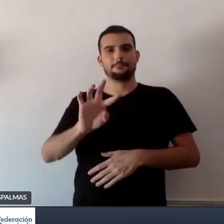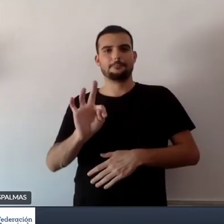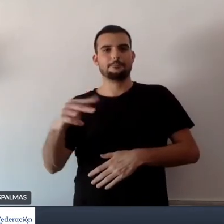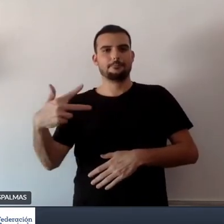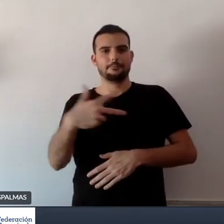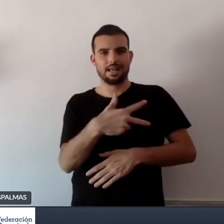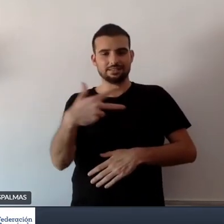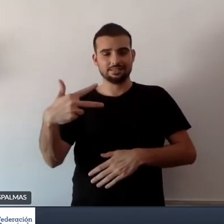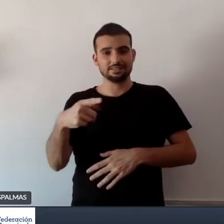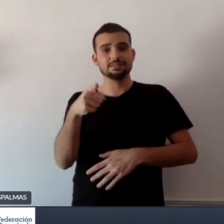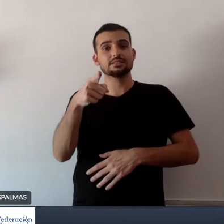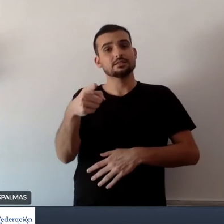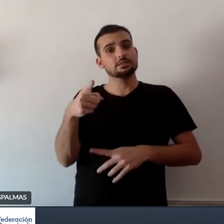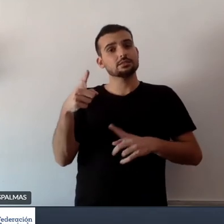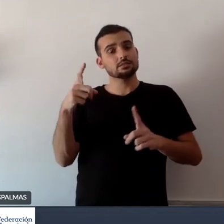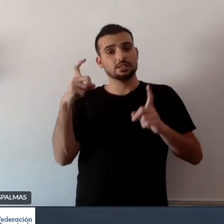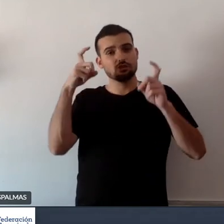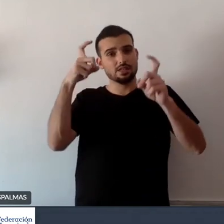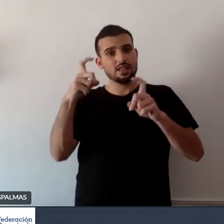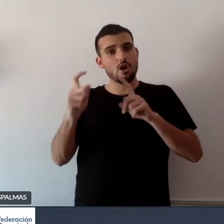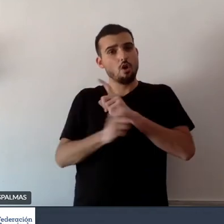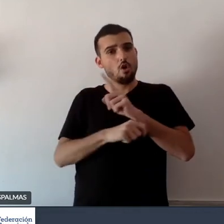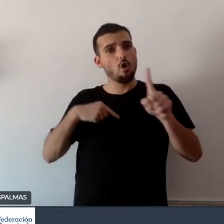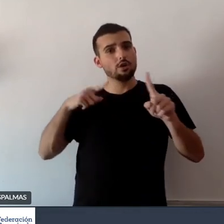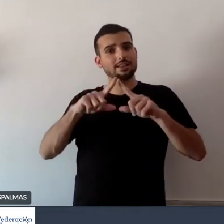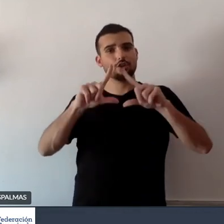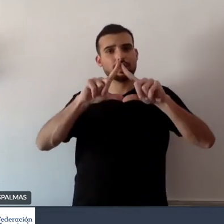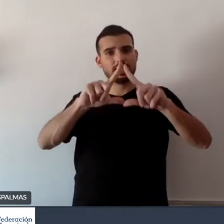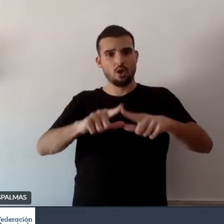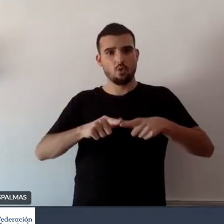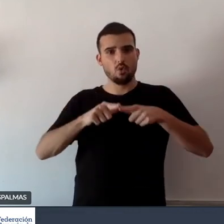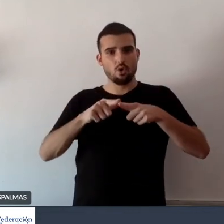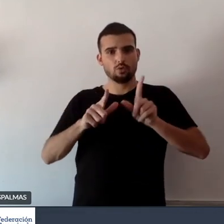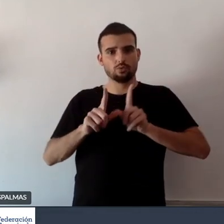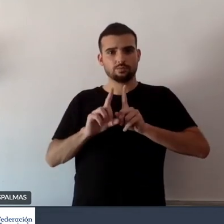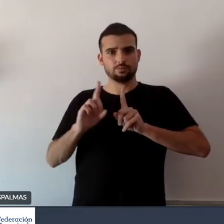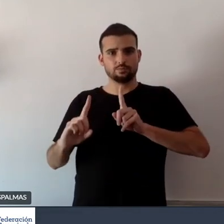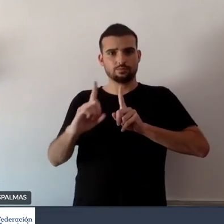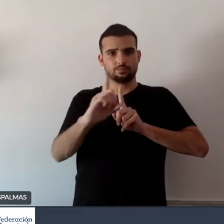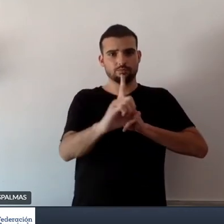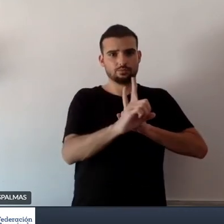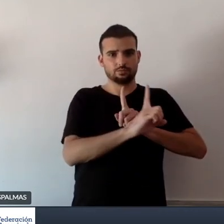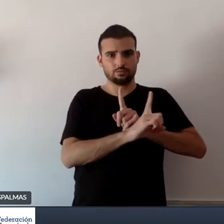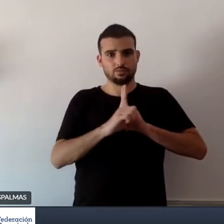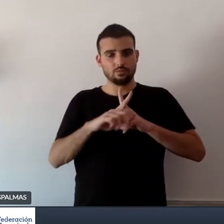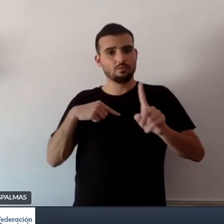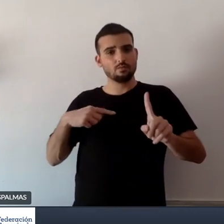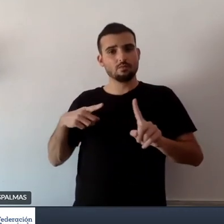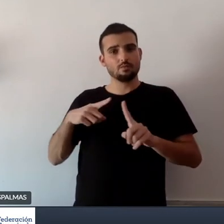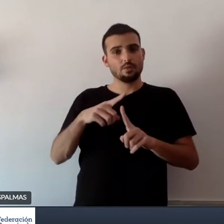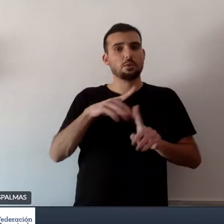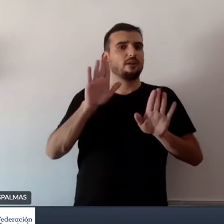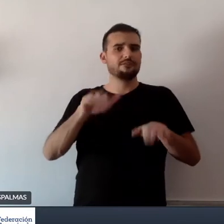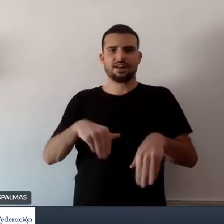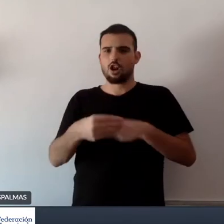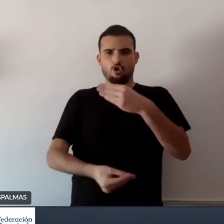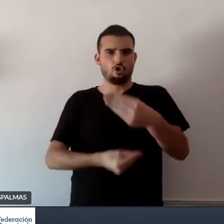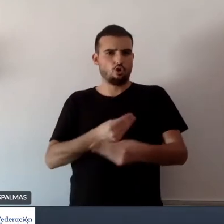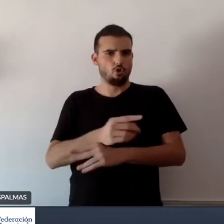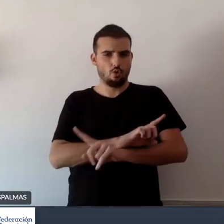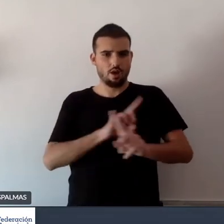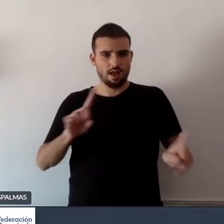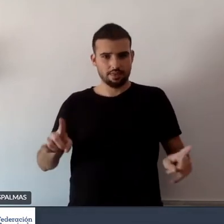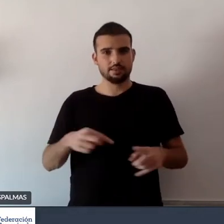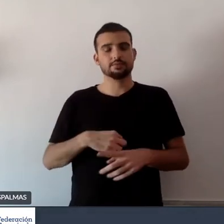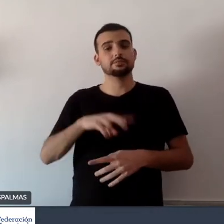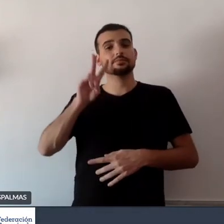buscar probablemente sería la triangulación. Bueno, en este caso no deciden hacerlo. Y ahí está uno